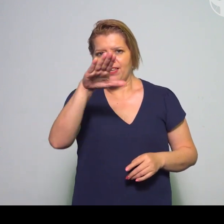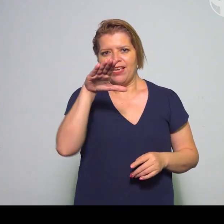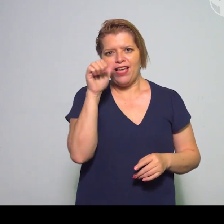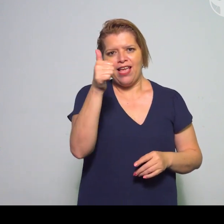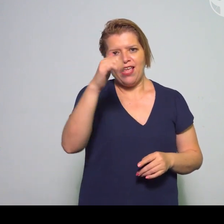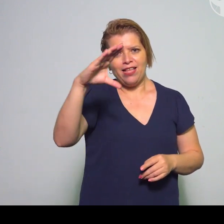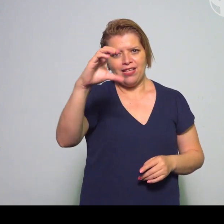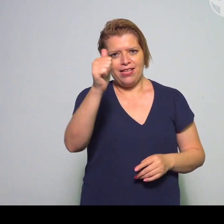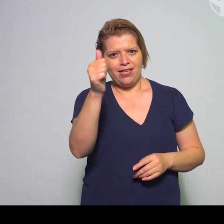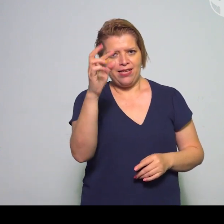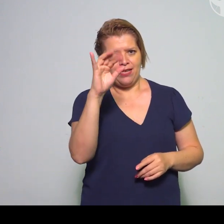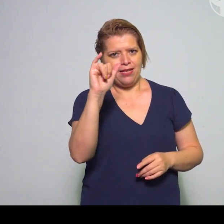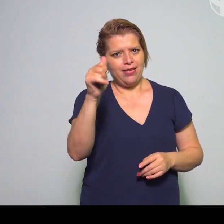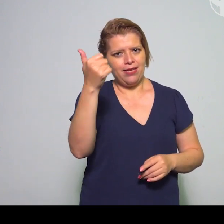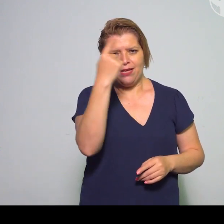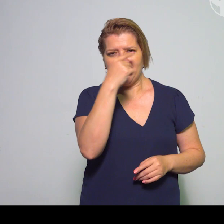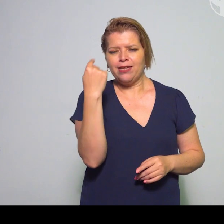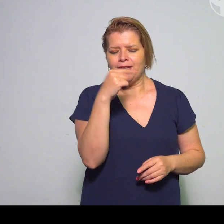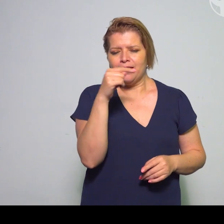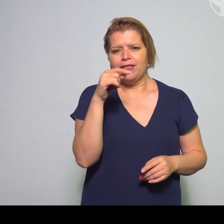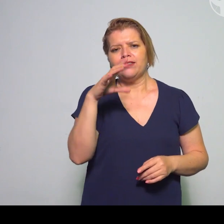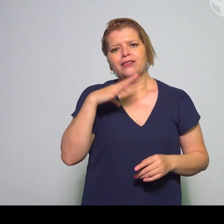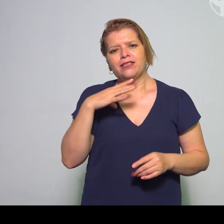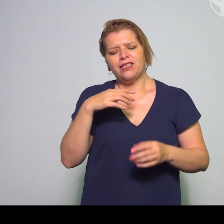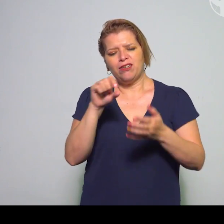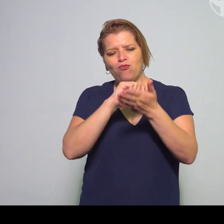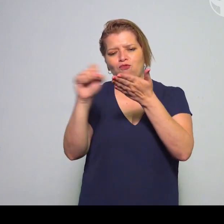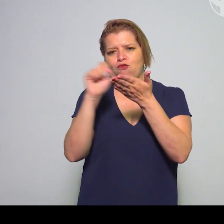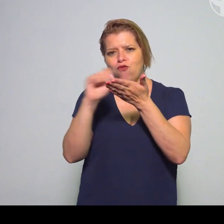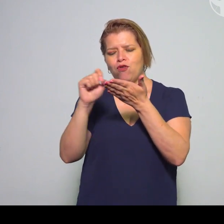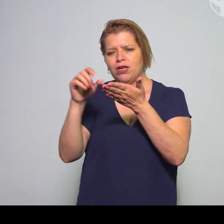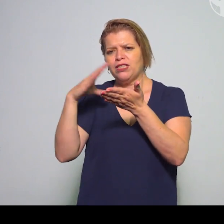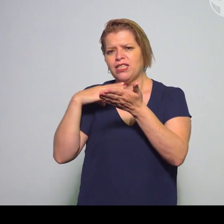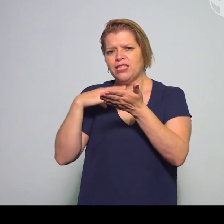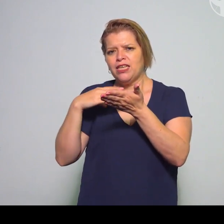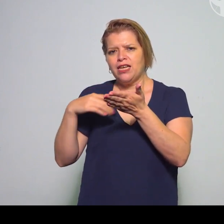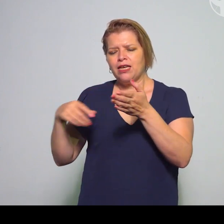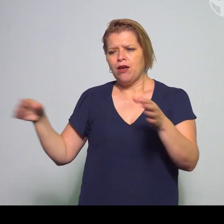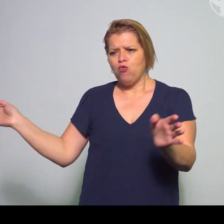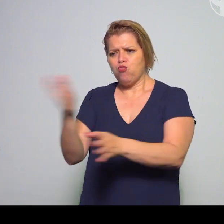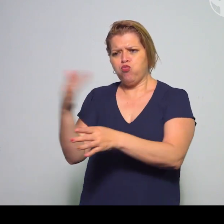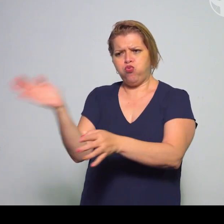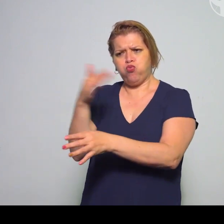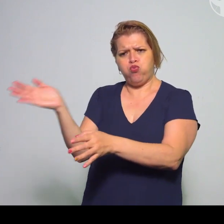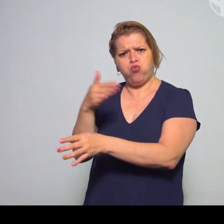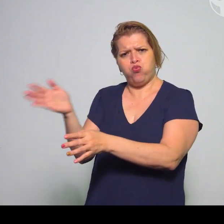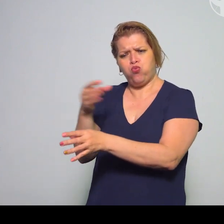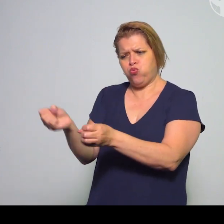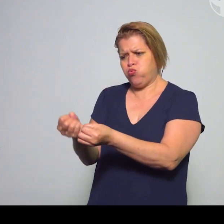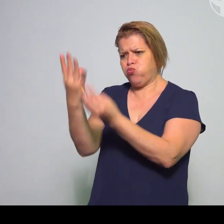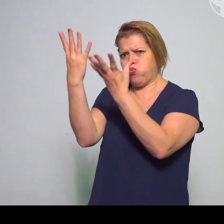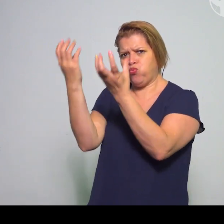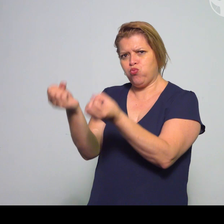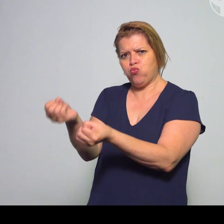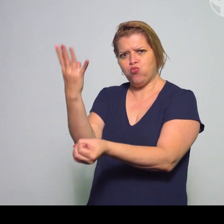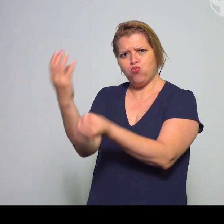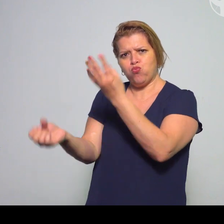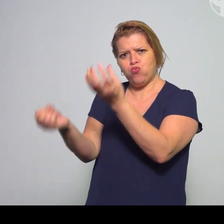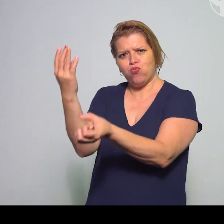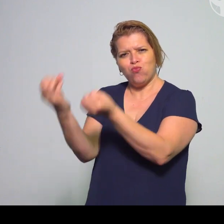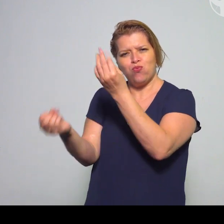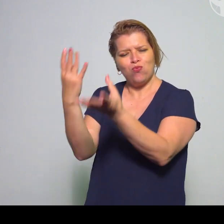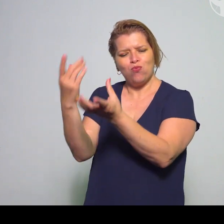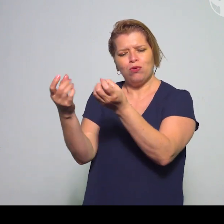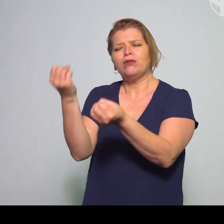tenía el privilegio de poder quemarlo, tenía que mantener un fuego bien atizado. Era un fuego que si no se encendía